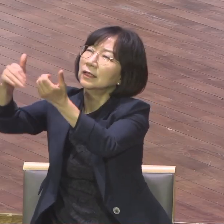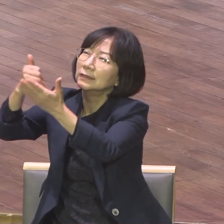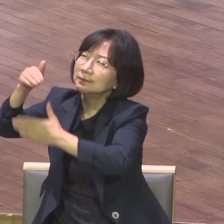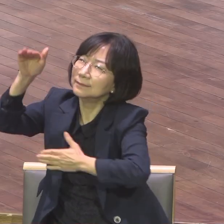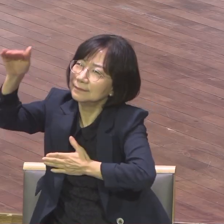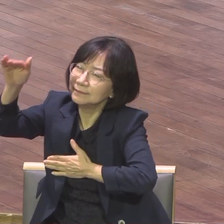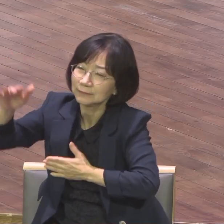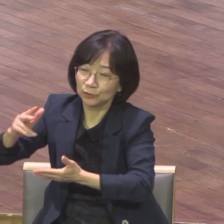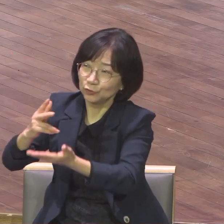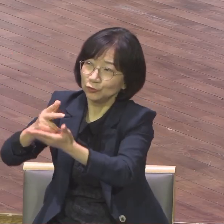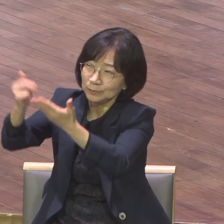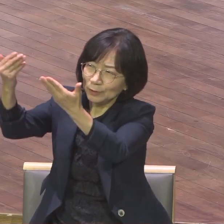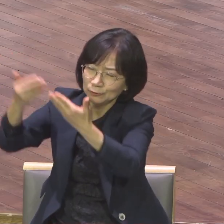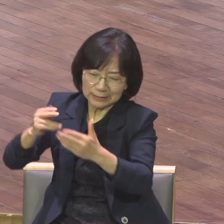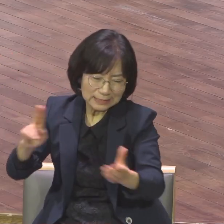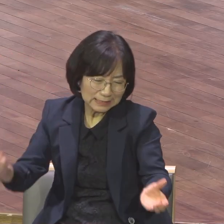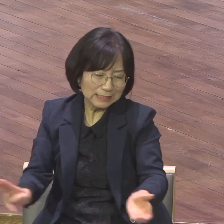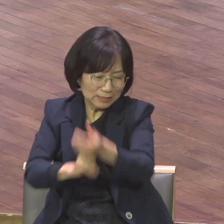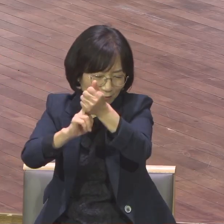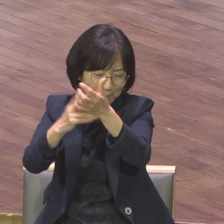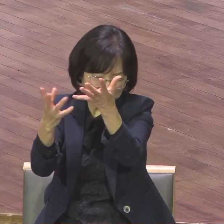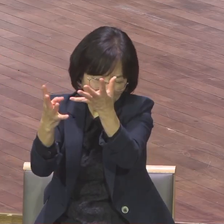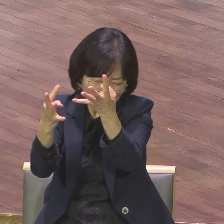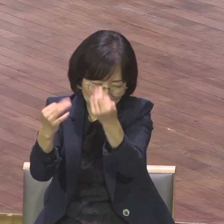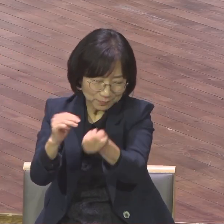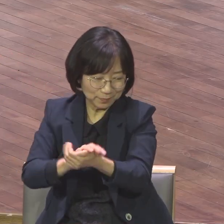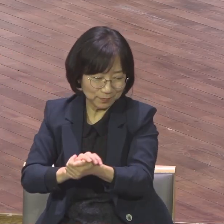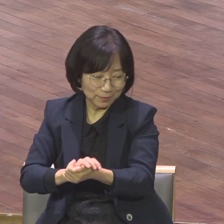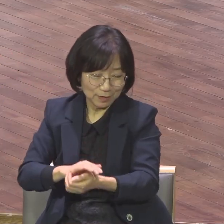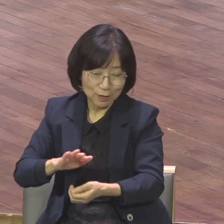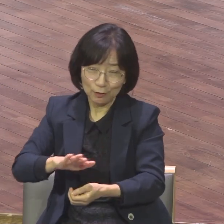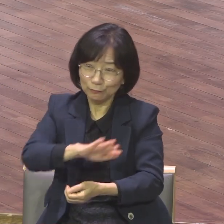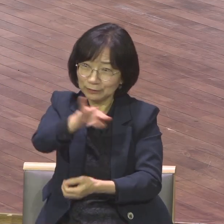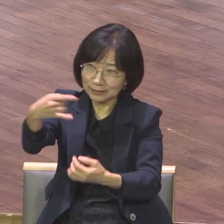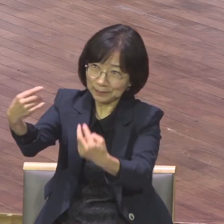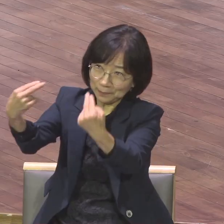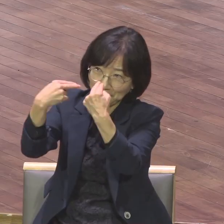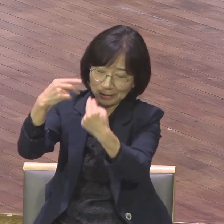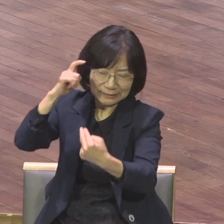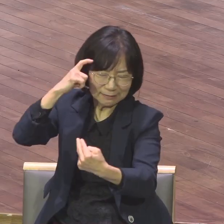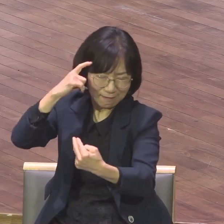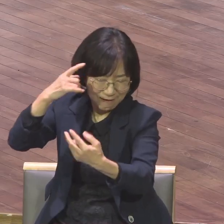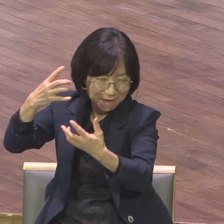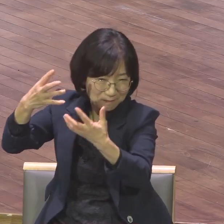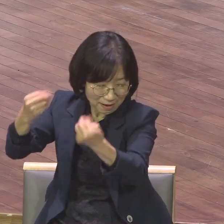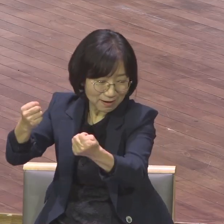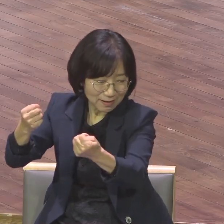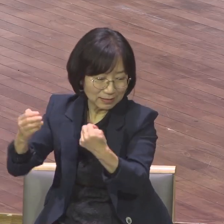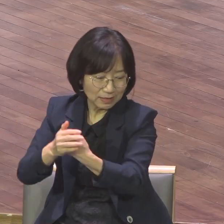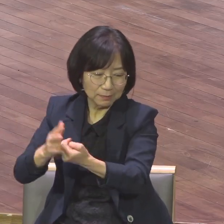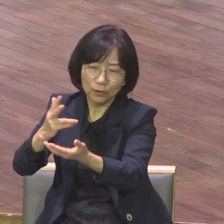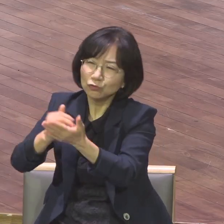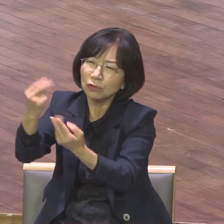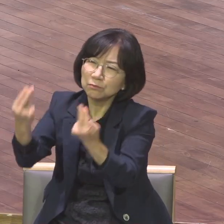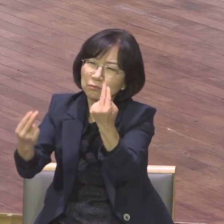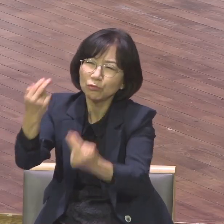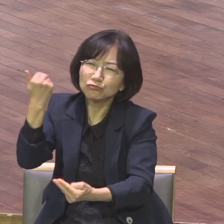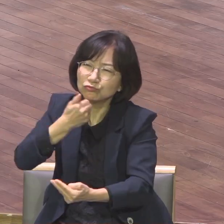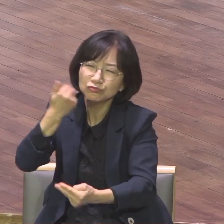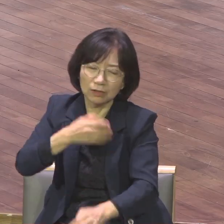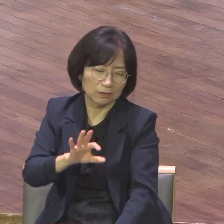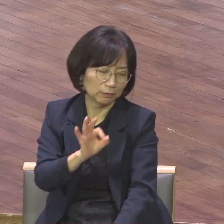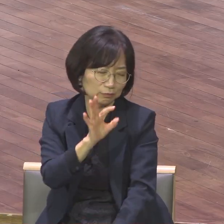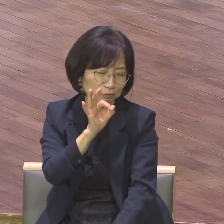주께서 행하신 기적이 많고 우리를 향하신 주의 생각도 많아 누구도 주와 견줄 자 없나이다.